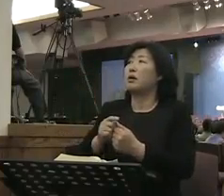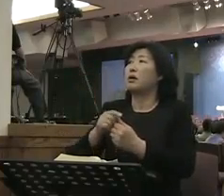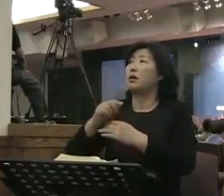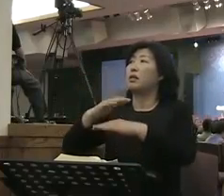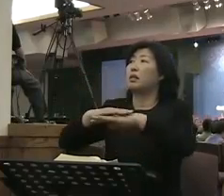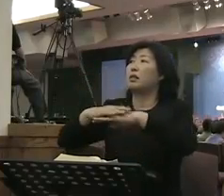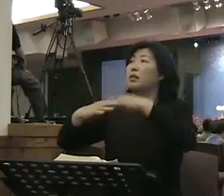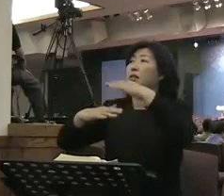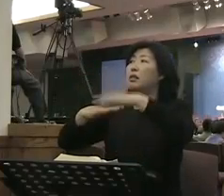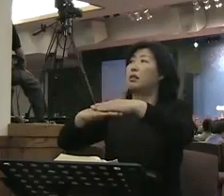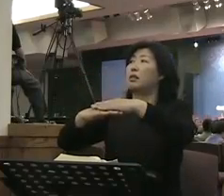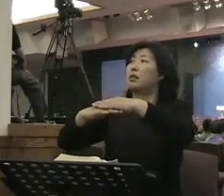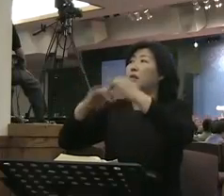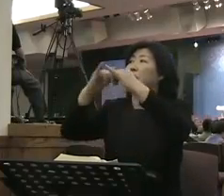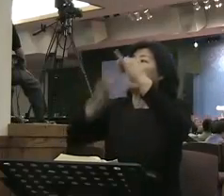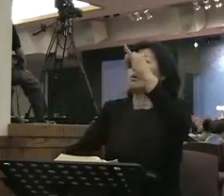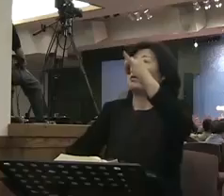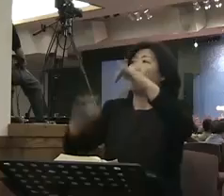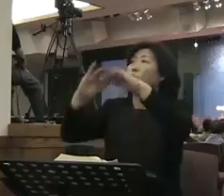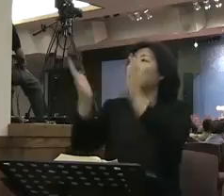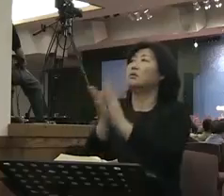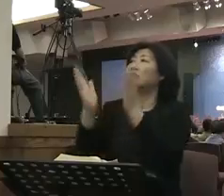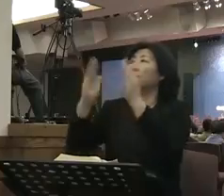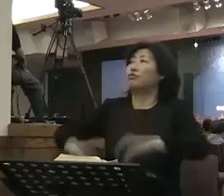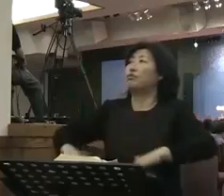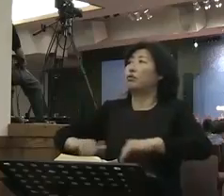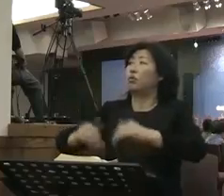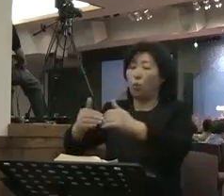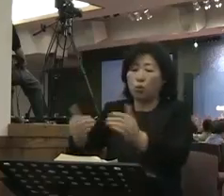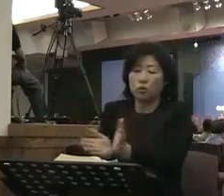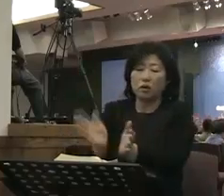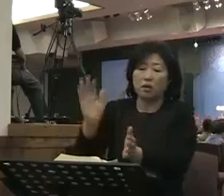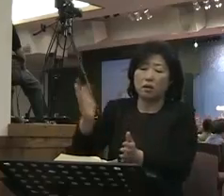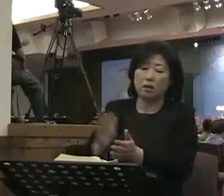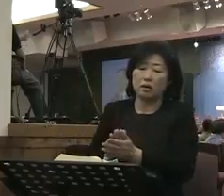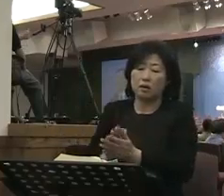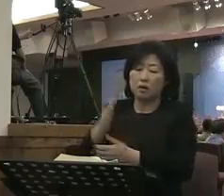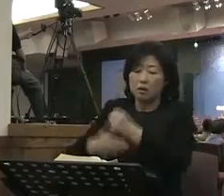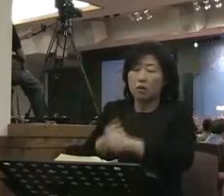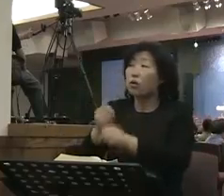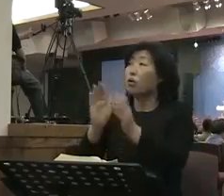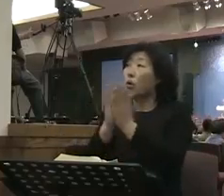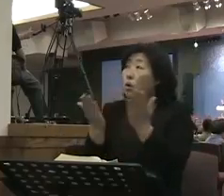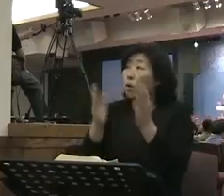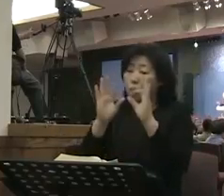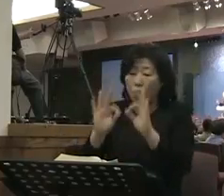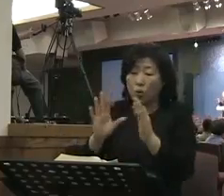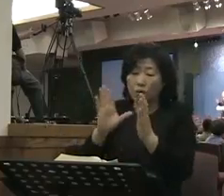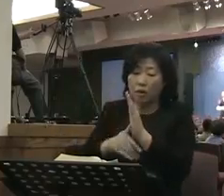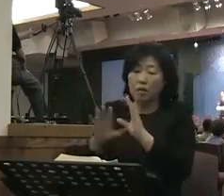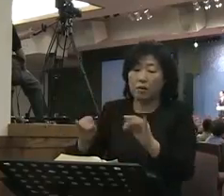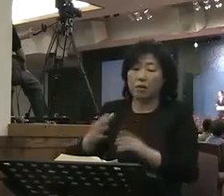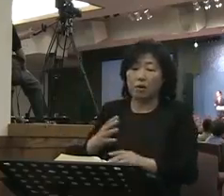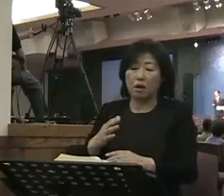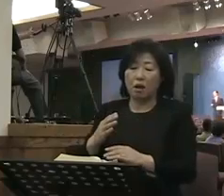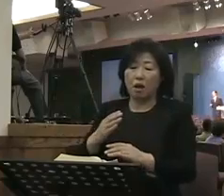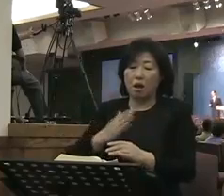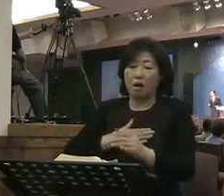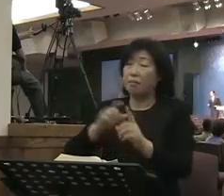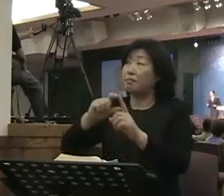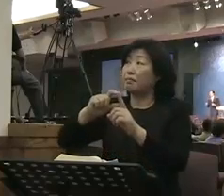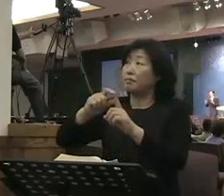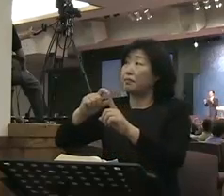완전히 무릅쓰고 일어설 수 있는 공동체가 될 수 있다는 것입니다. 저는 성경을 볼 때마다 가슴을 뭉클게 하는 문장이 하나